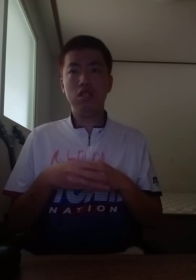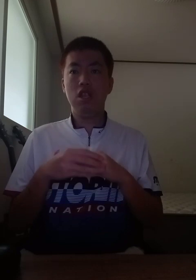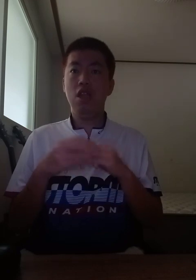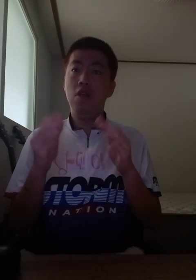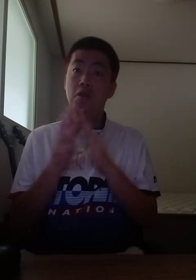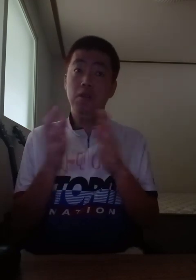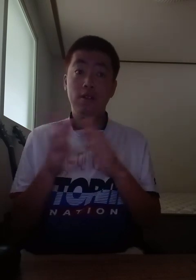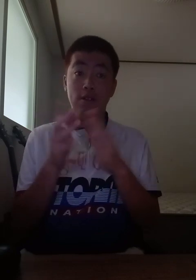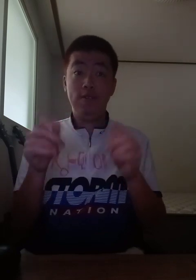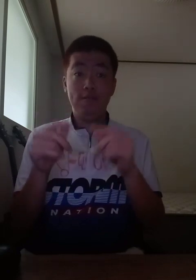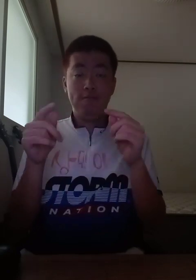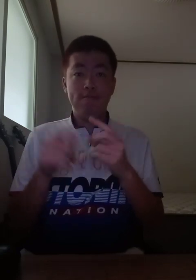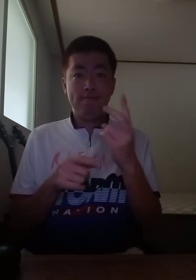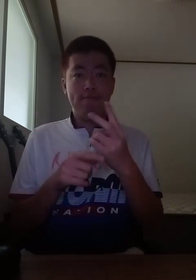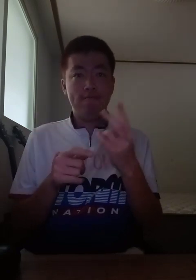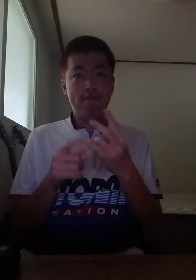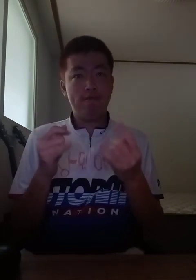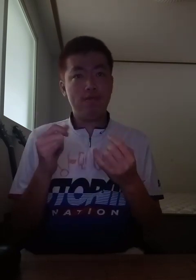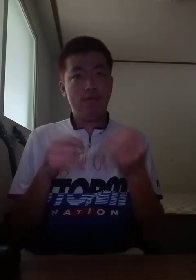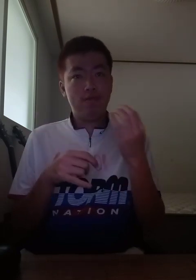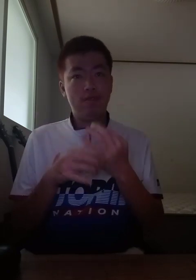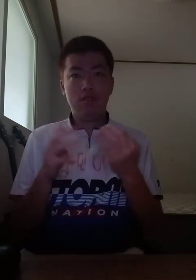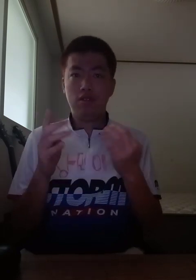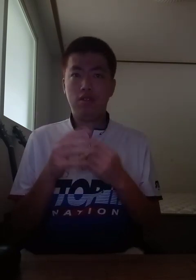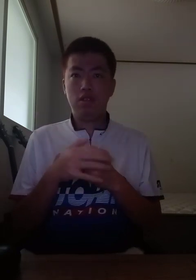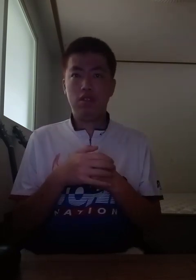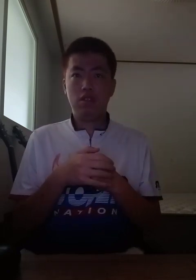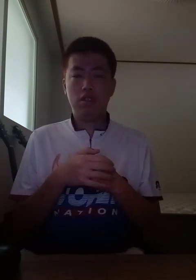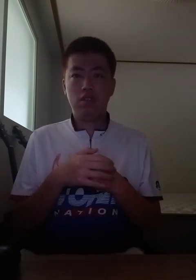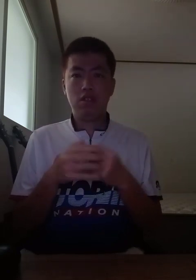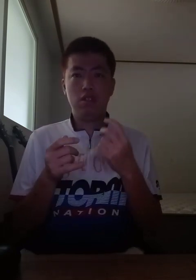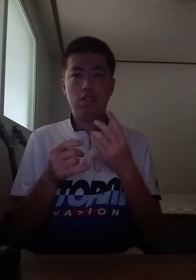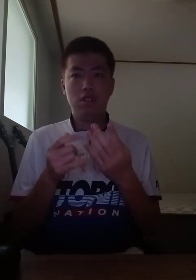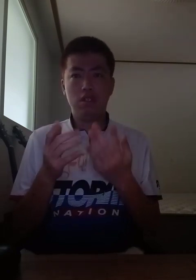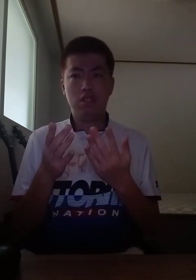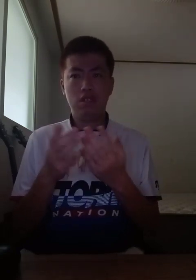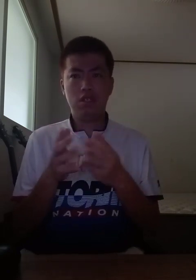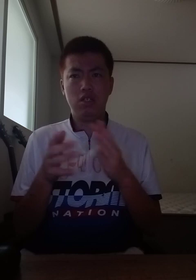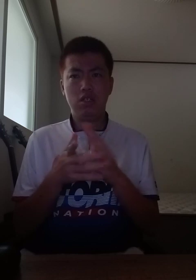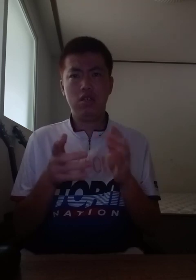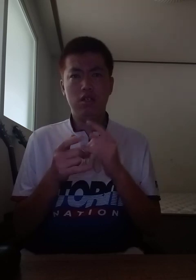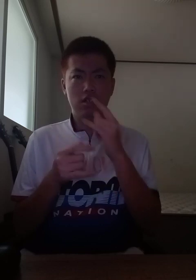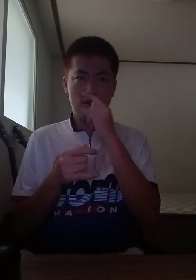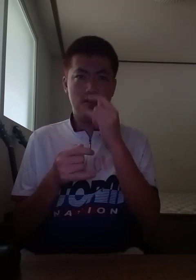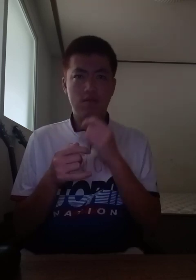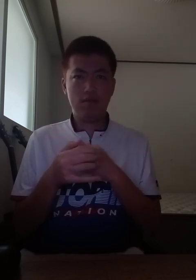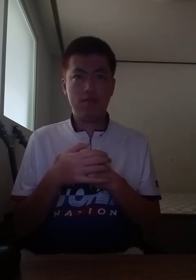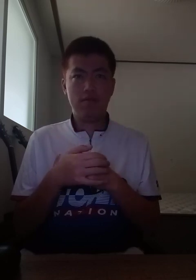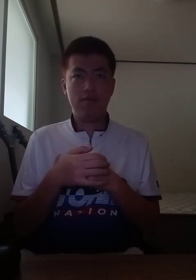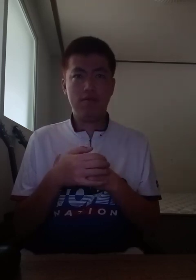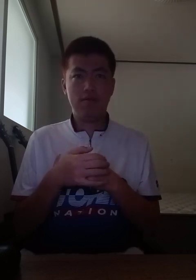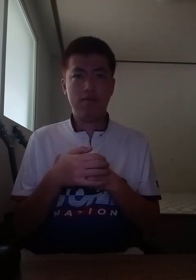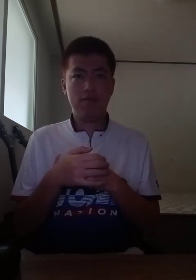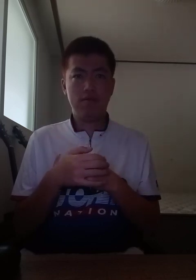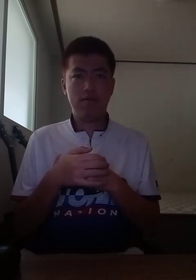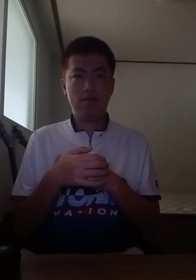도시락 생산 연도가 2016년 9월이니까요. 최소 10달 전쯤 버려졌다는 걸 알 수가 있고요. 이쪽 쓰레기 봉투에서는